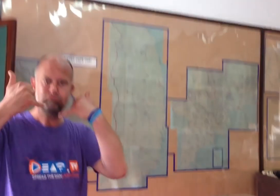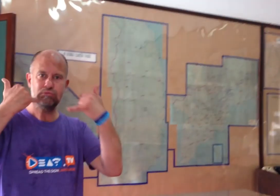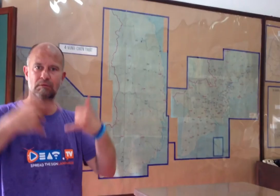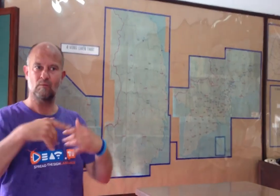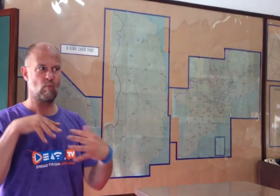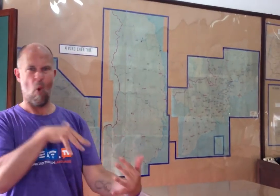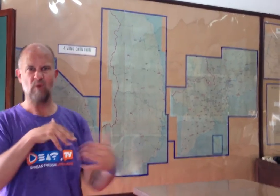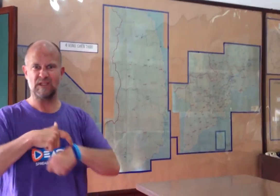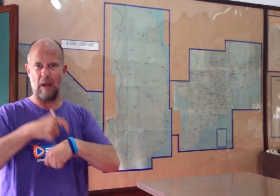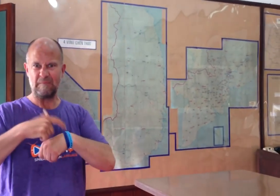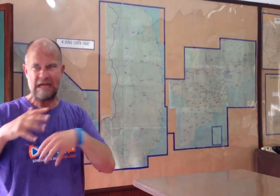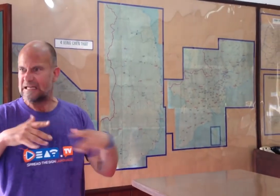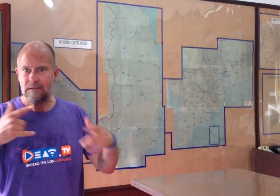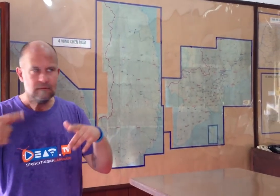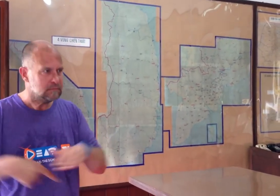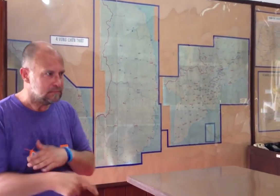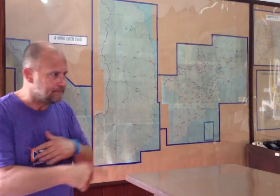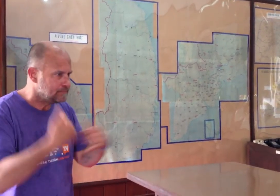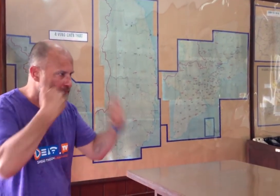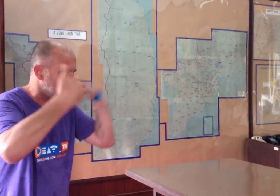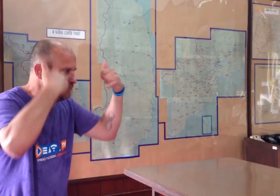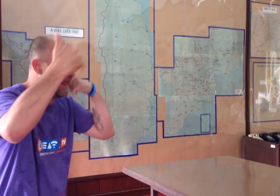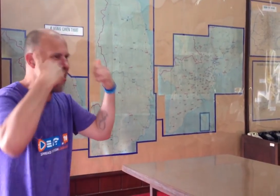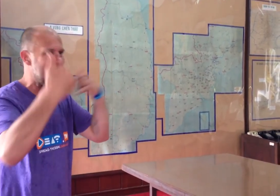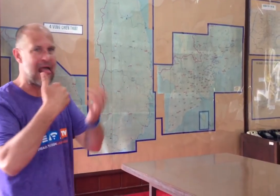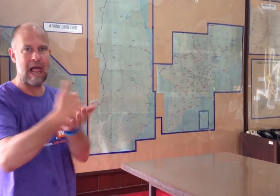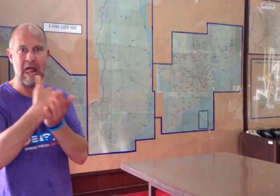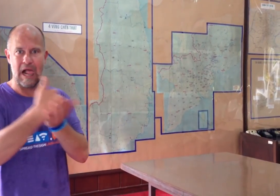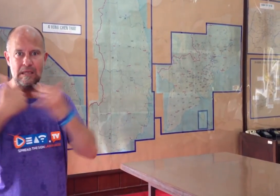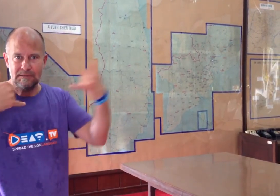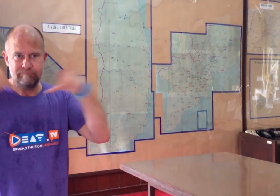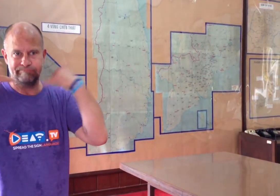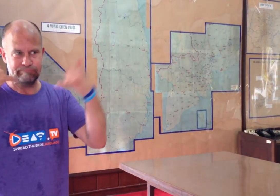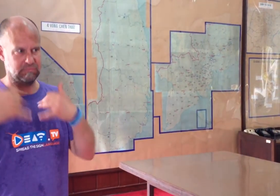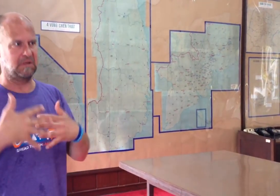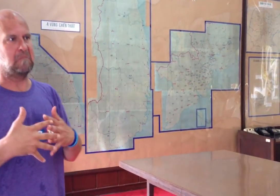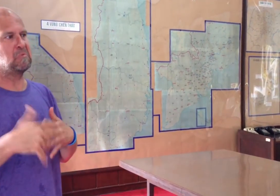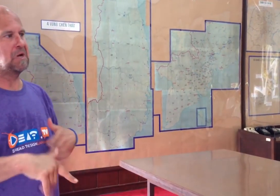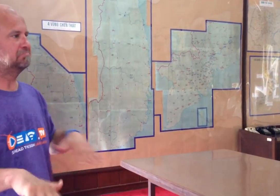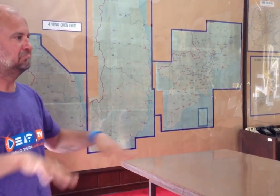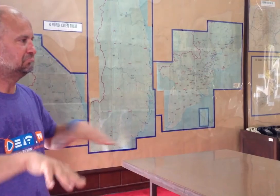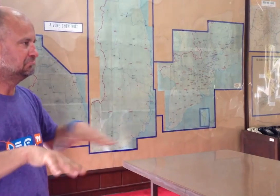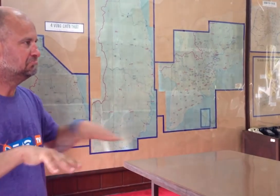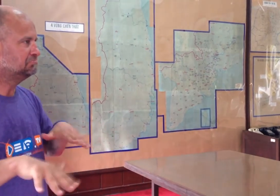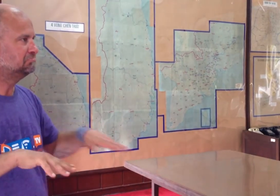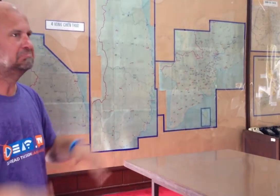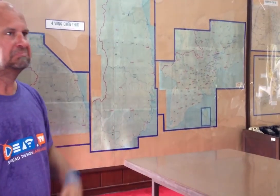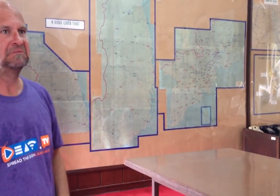Eine Telefonzentrale zur Zeit des Vietnamkrieges. Wie chaotisch hier ablief, an Seite der Amerikaner, kann man sich